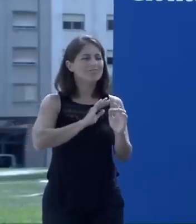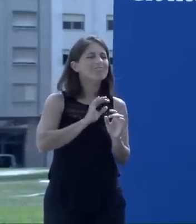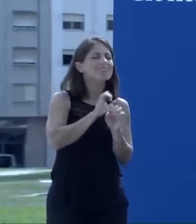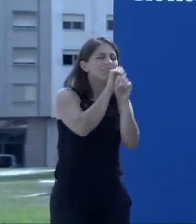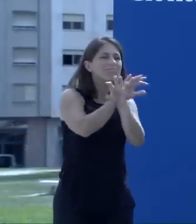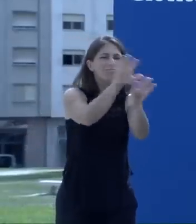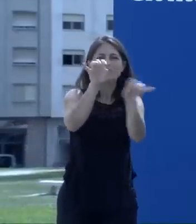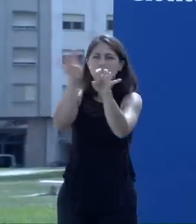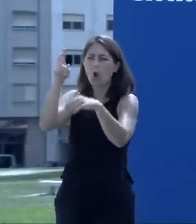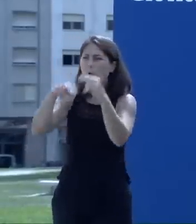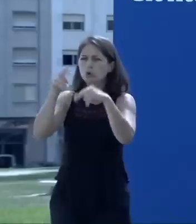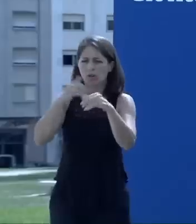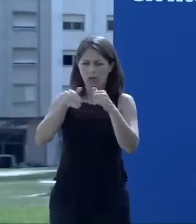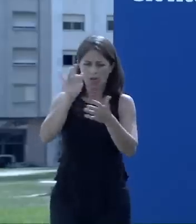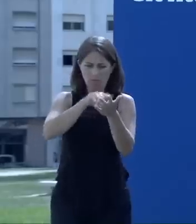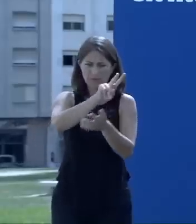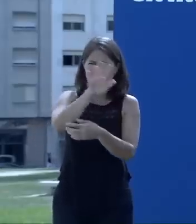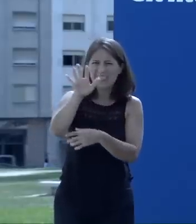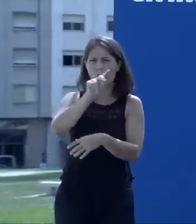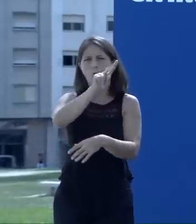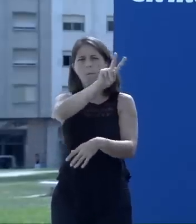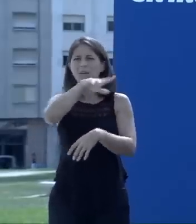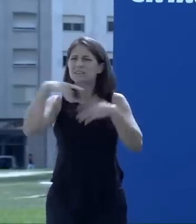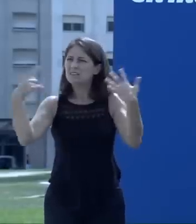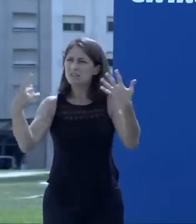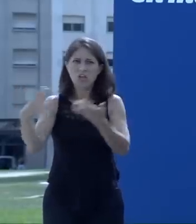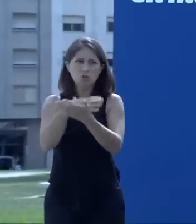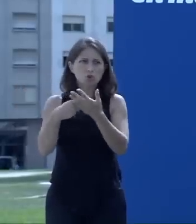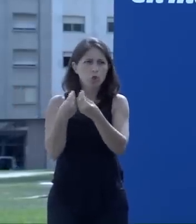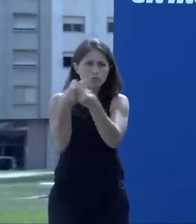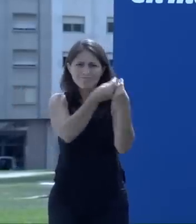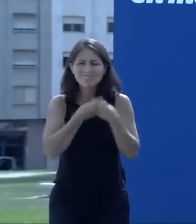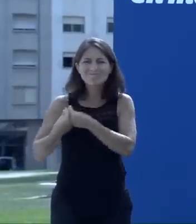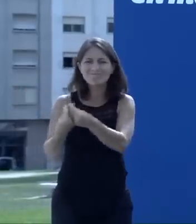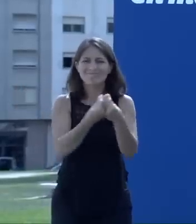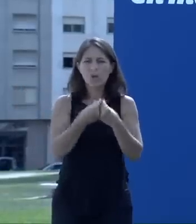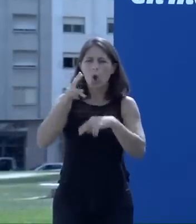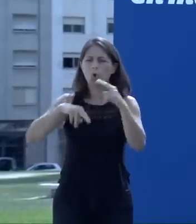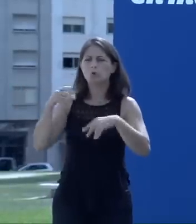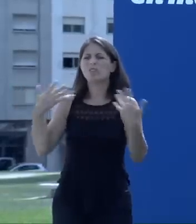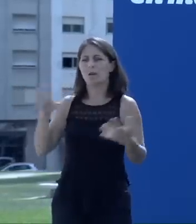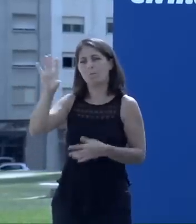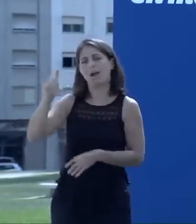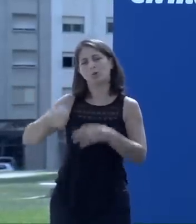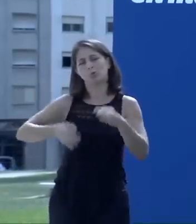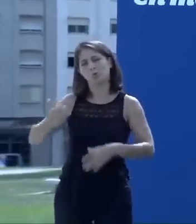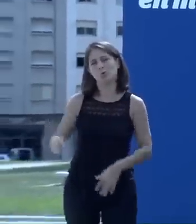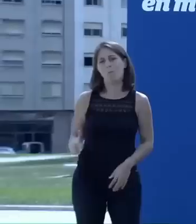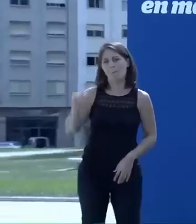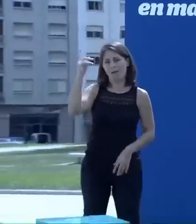hoxe xa, e o día 25 e o día 26, entre todas e todos, un país máis xusto. Moitas gracias.